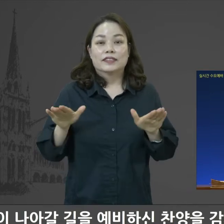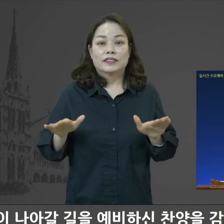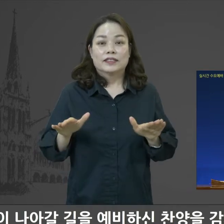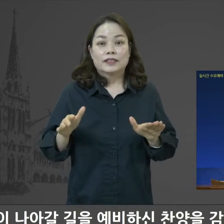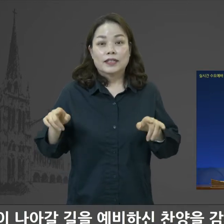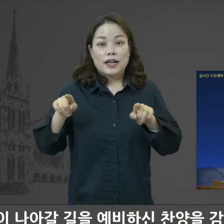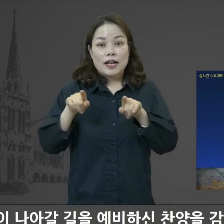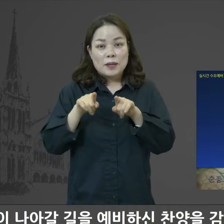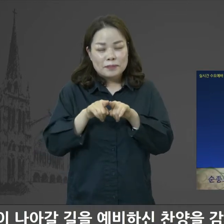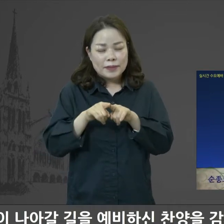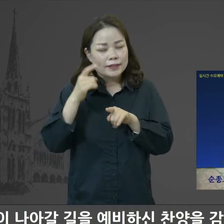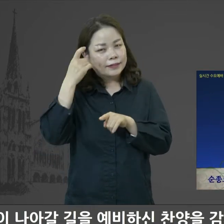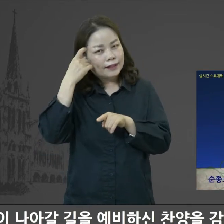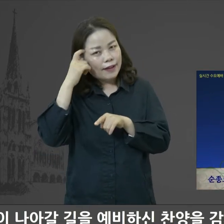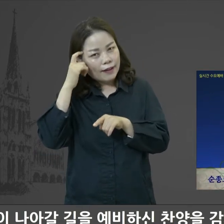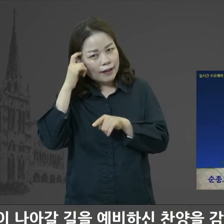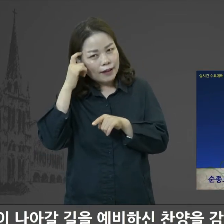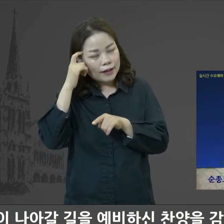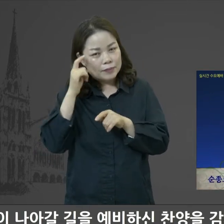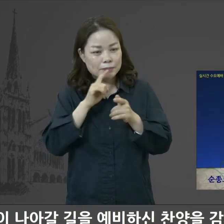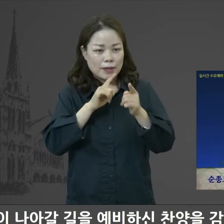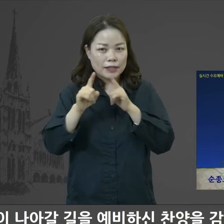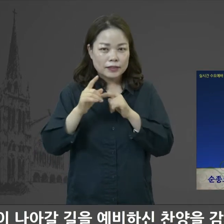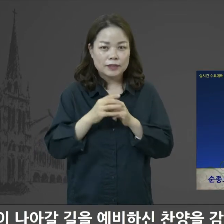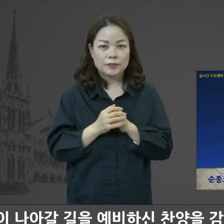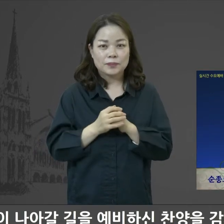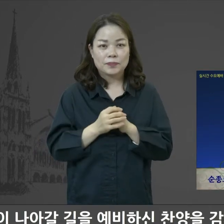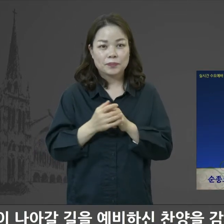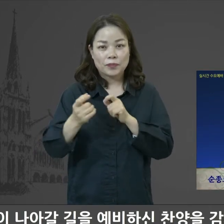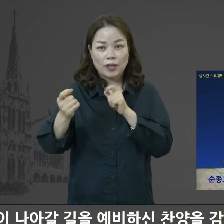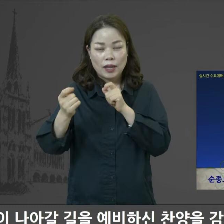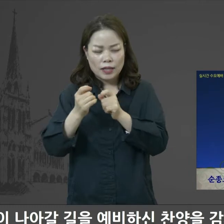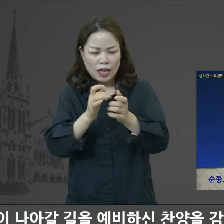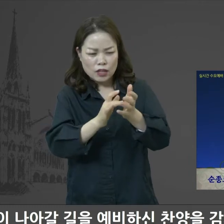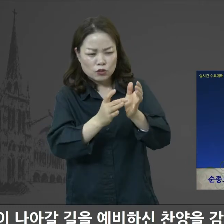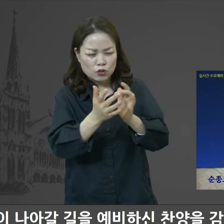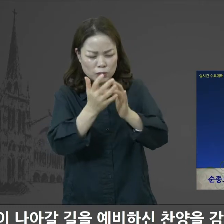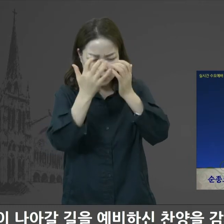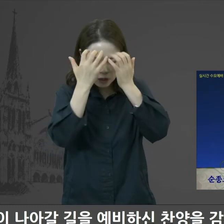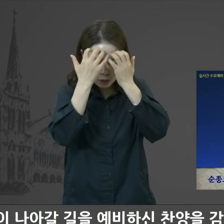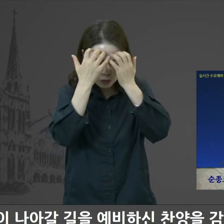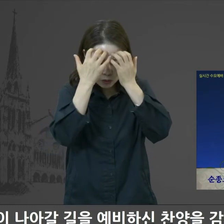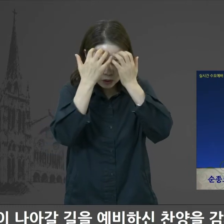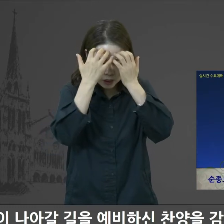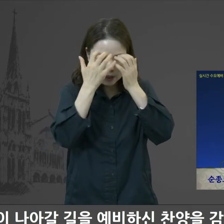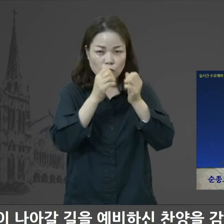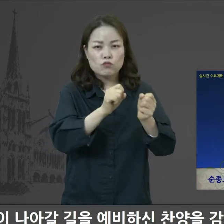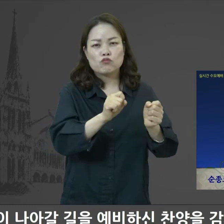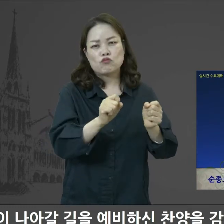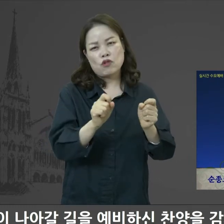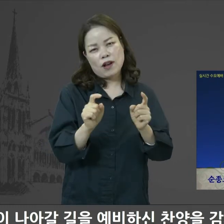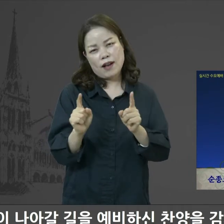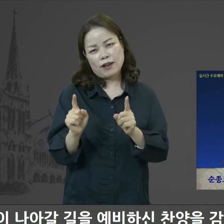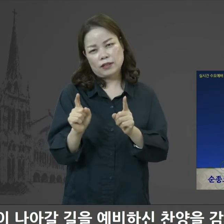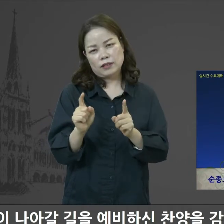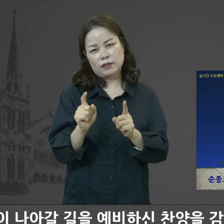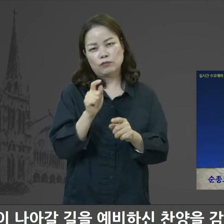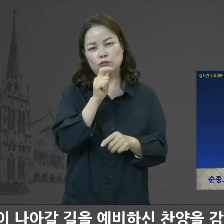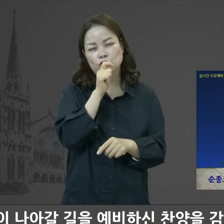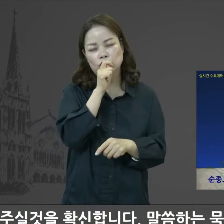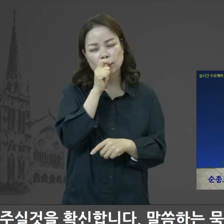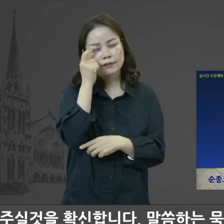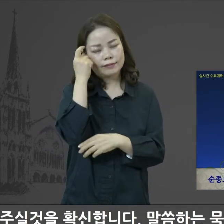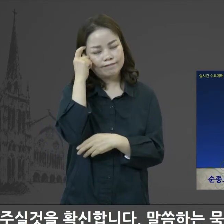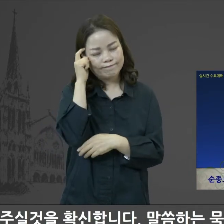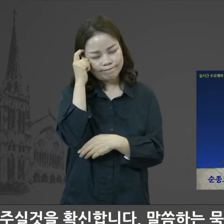우리가 함께 묵상하는 이 말씀이 이제 다가오는 예수님의 순환과 부활을 또 묵상하는, 또